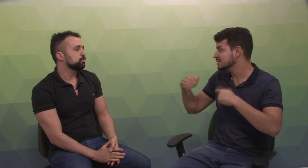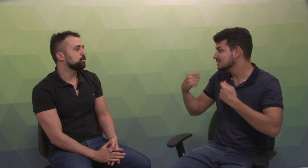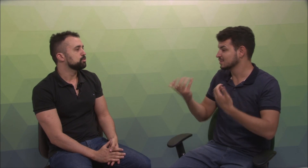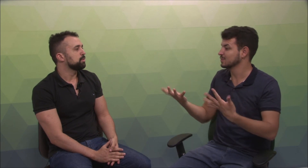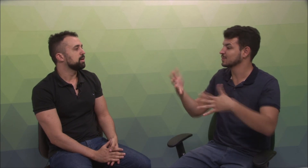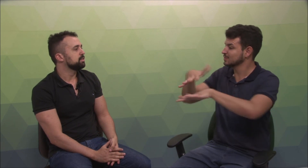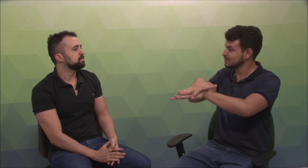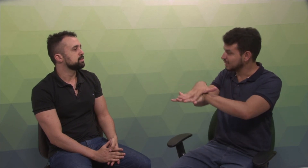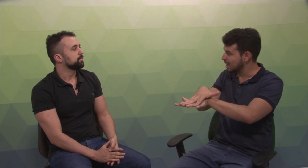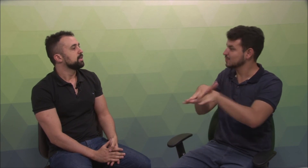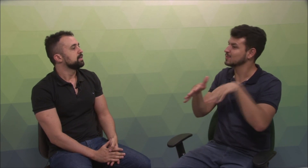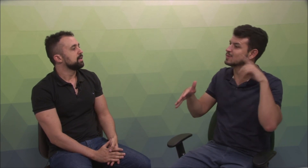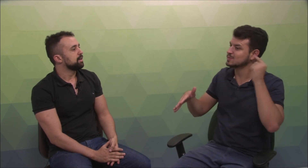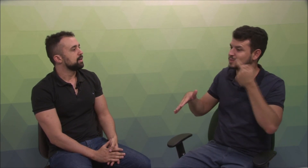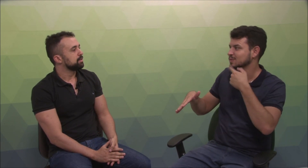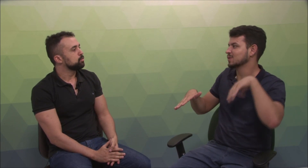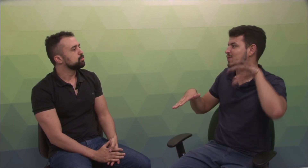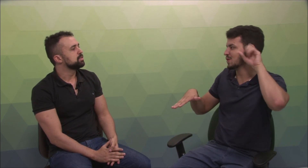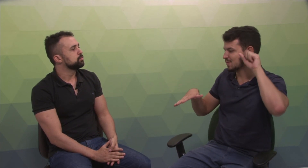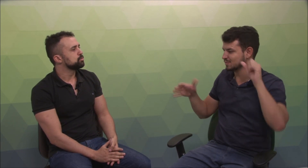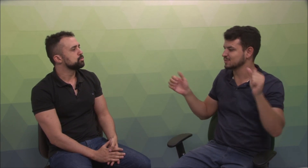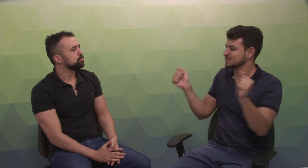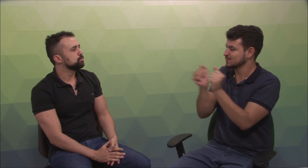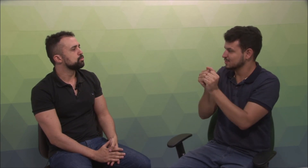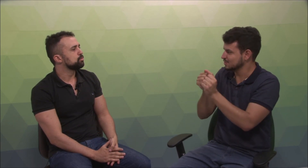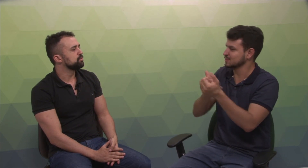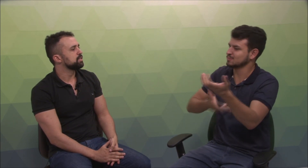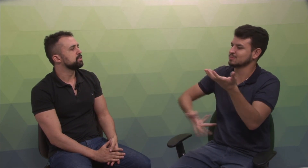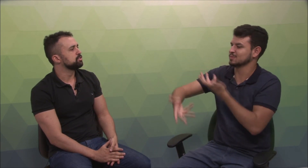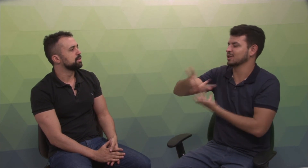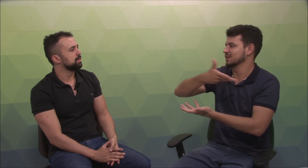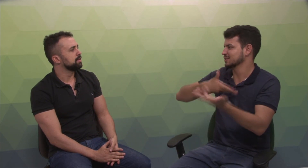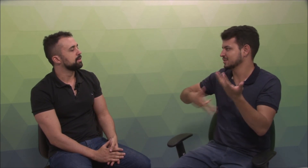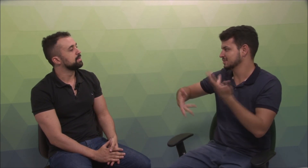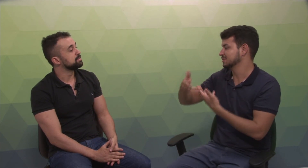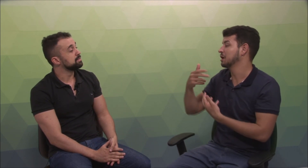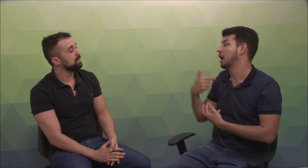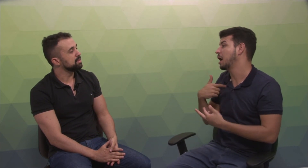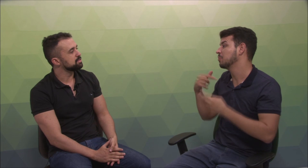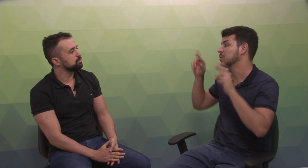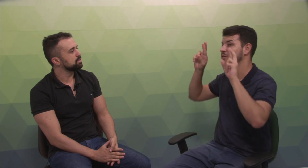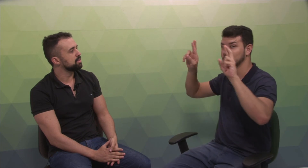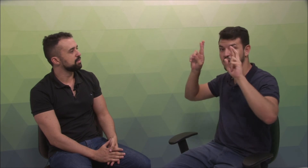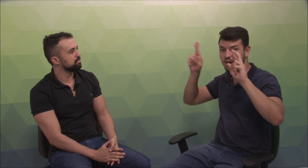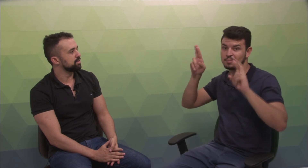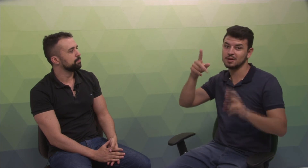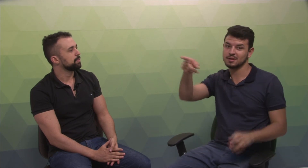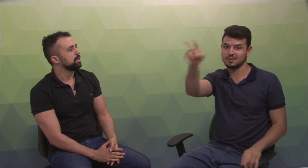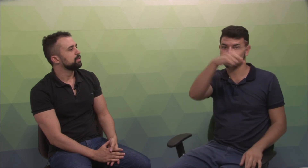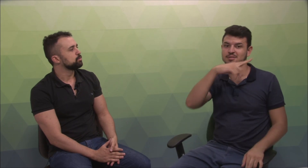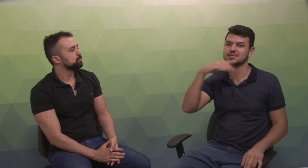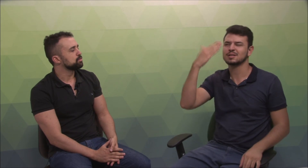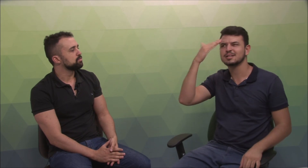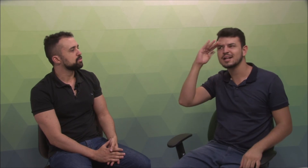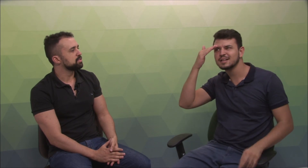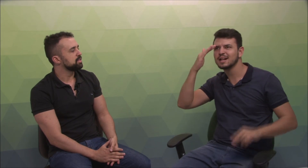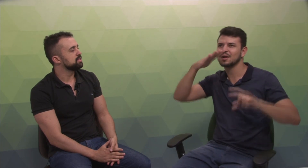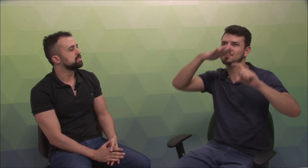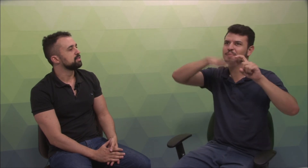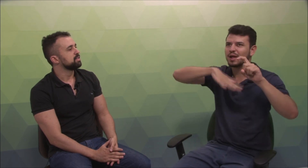nosso país, né, a inclusão do surdo, do ouvinte, né, essa interação que deve haver. Eu torço que vocês,